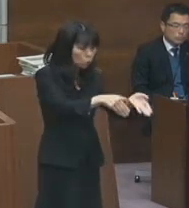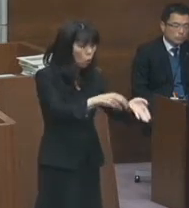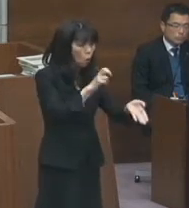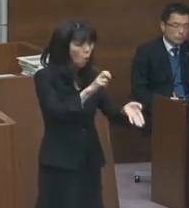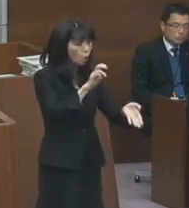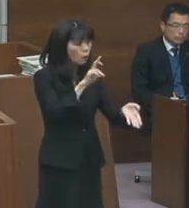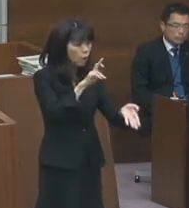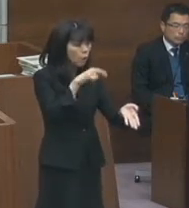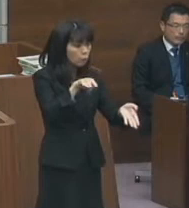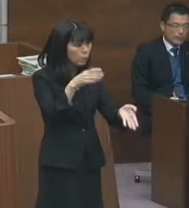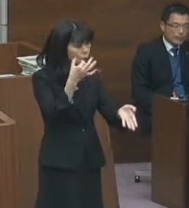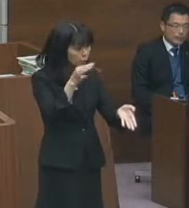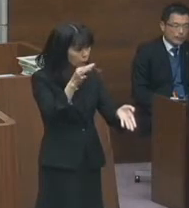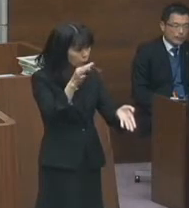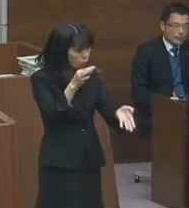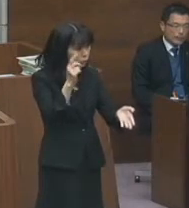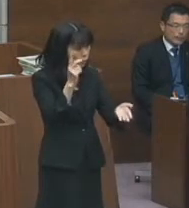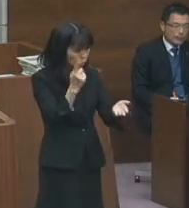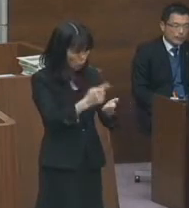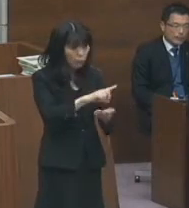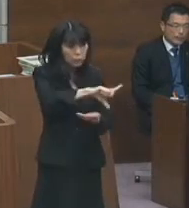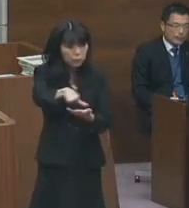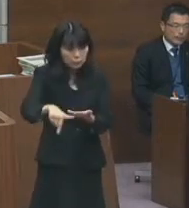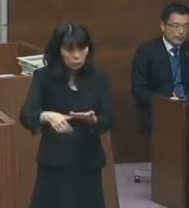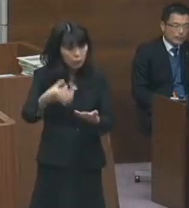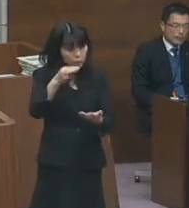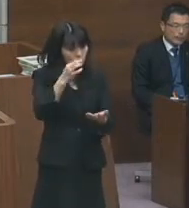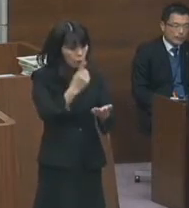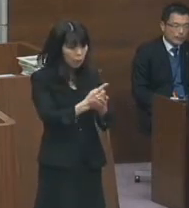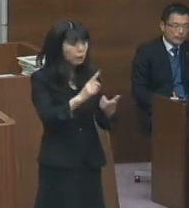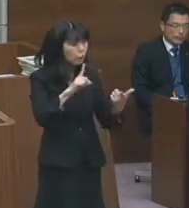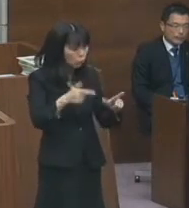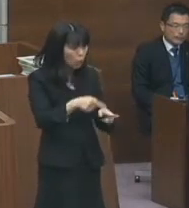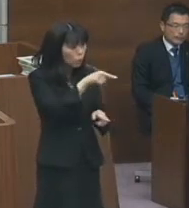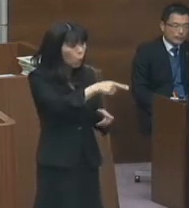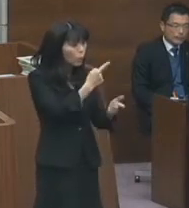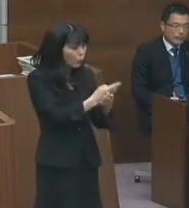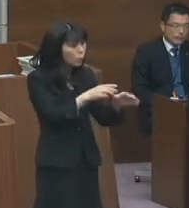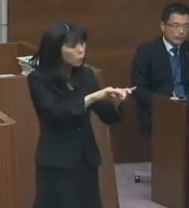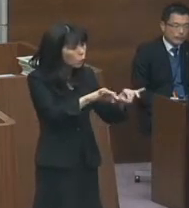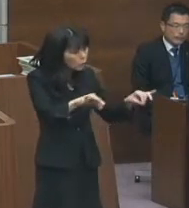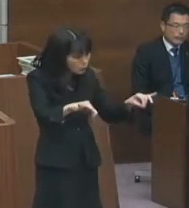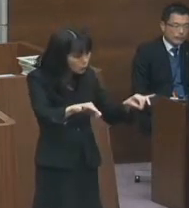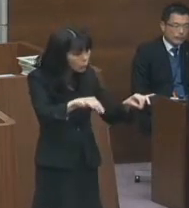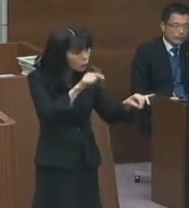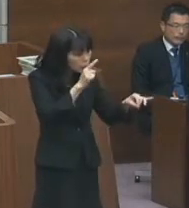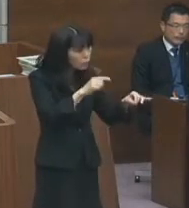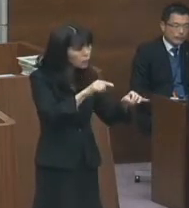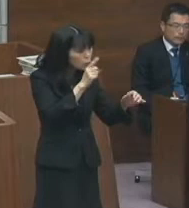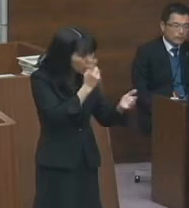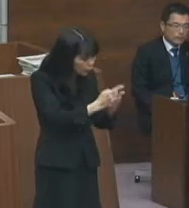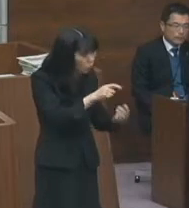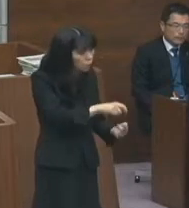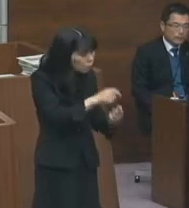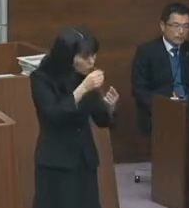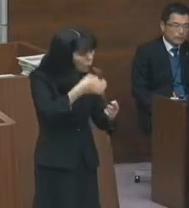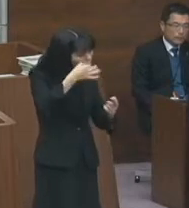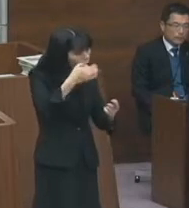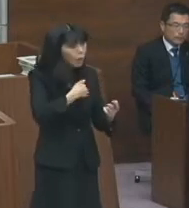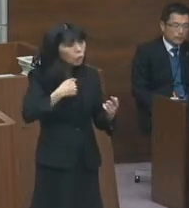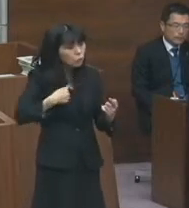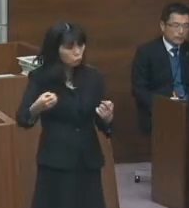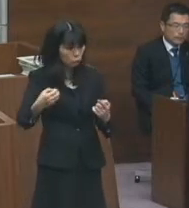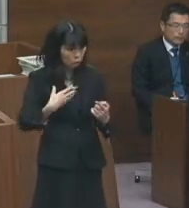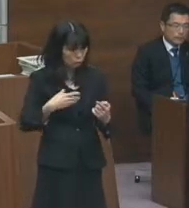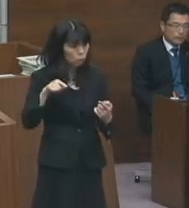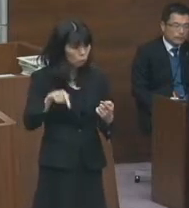く金額ではなく、限定価格による算定が可能とのことでございます。限定価格と